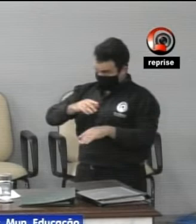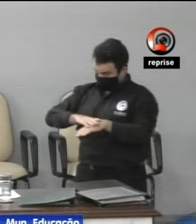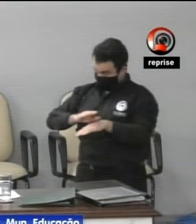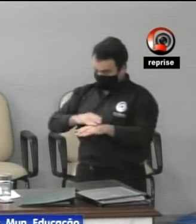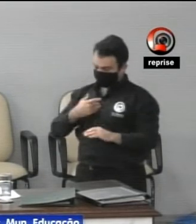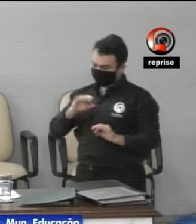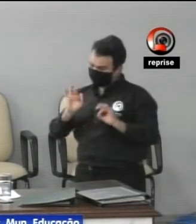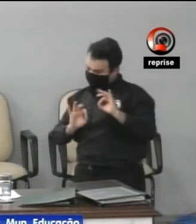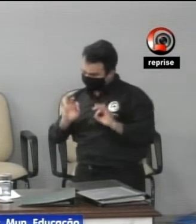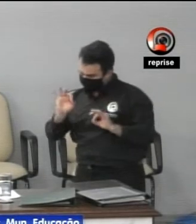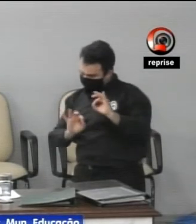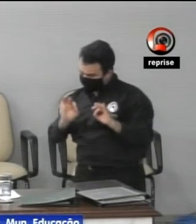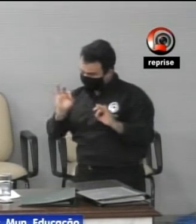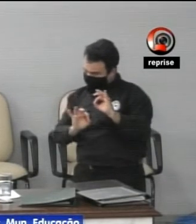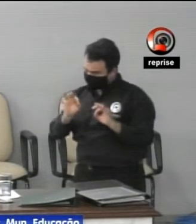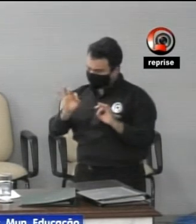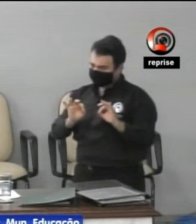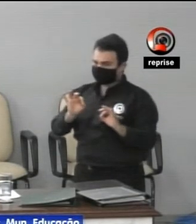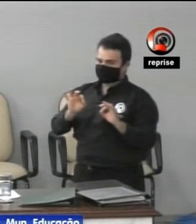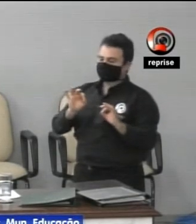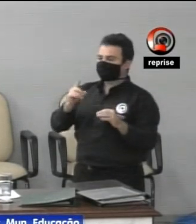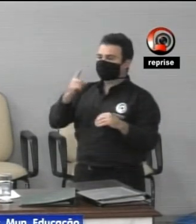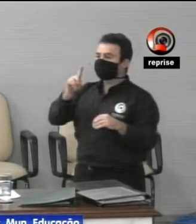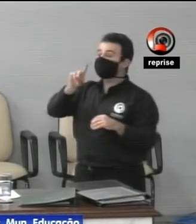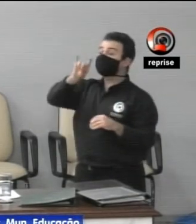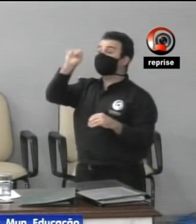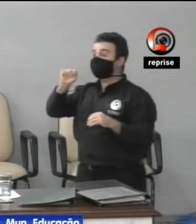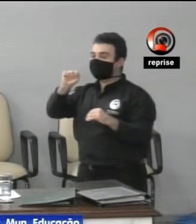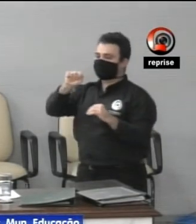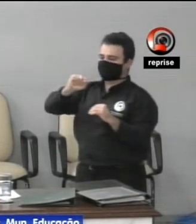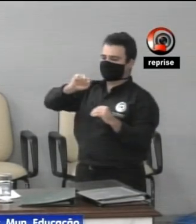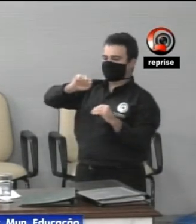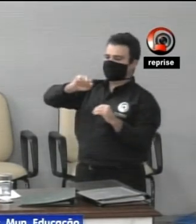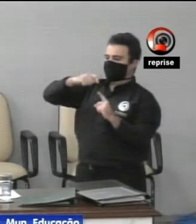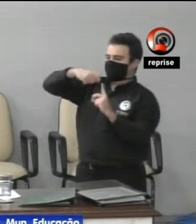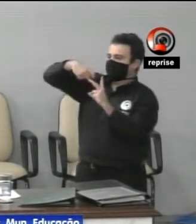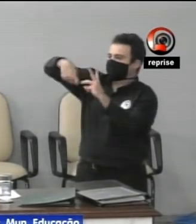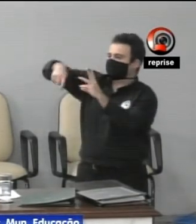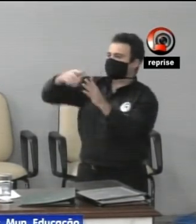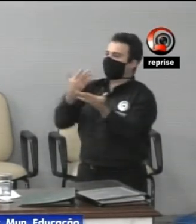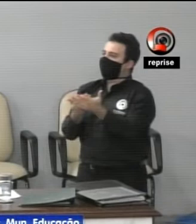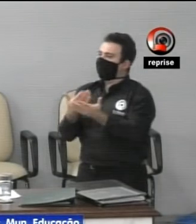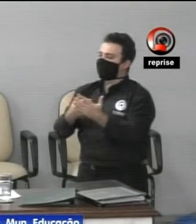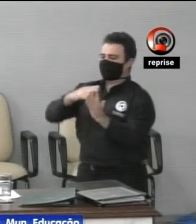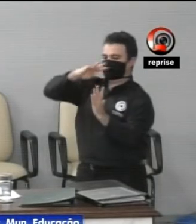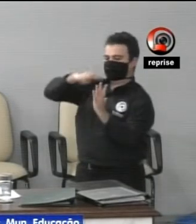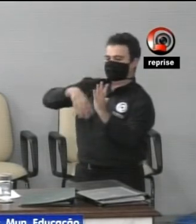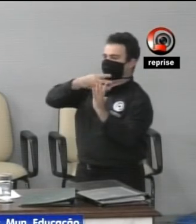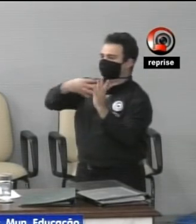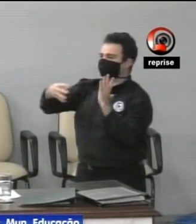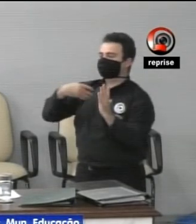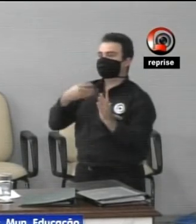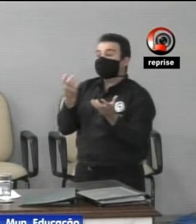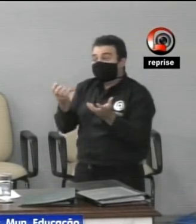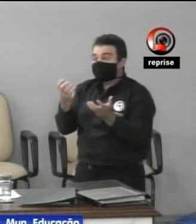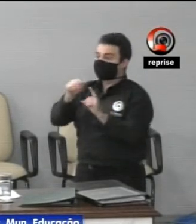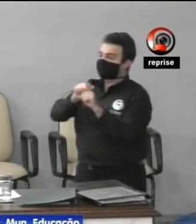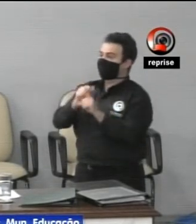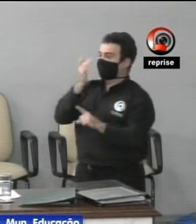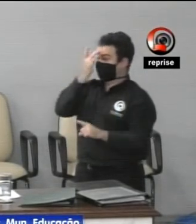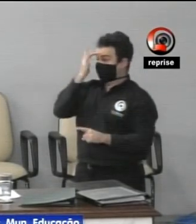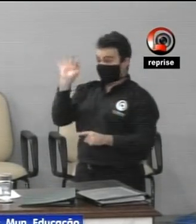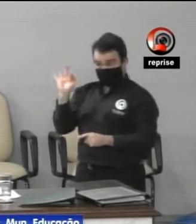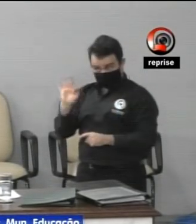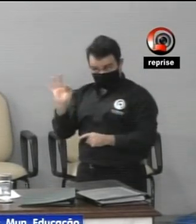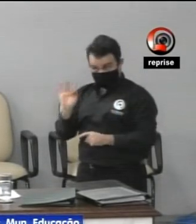assumimos com o novo calendário, o calendário já previsto, e nós iríamos iniciar as aulas presenciais em fevereiro. Essa era a programação. Tanto